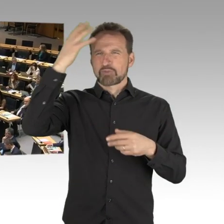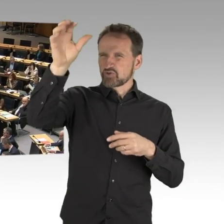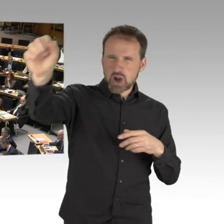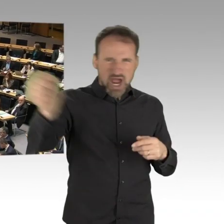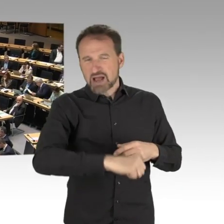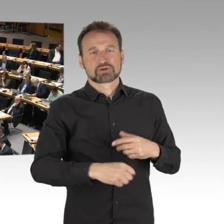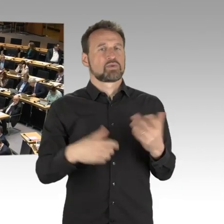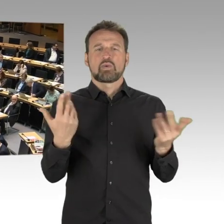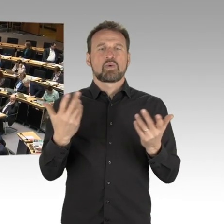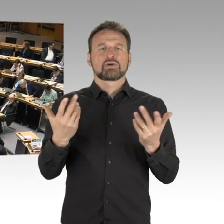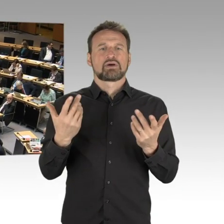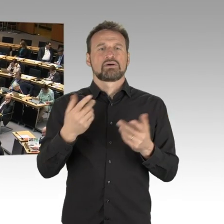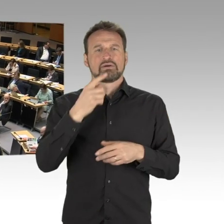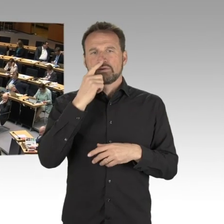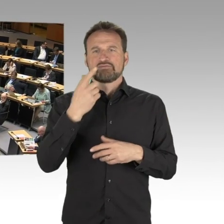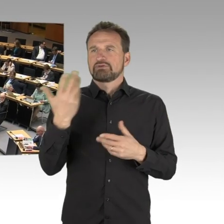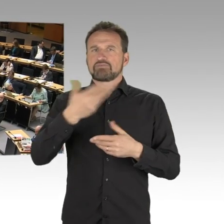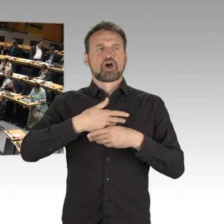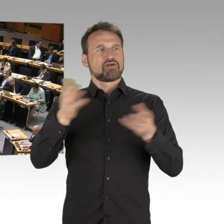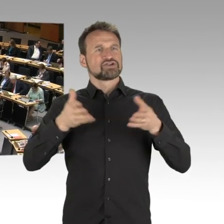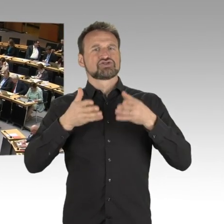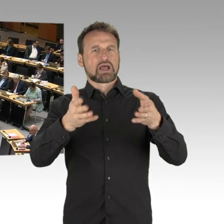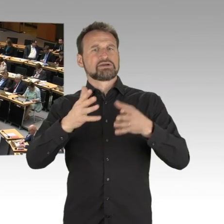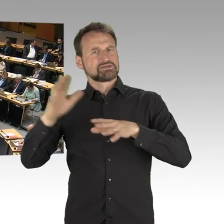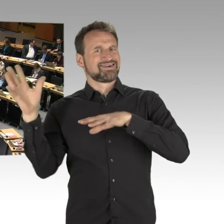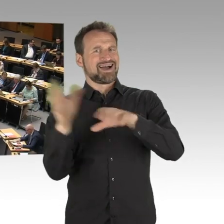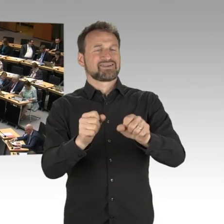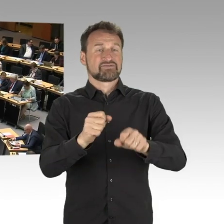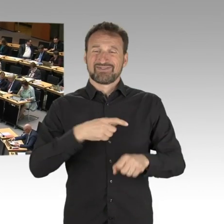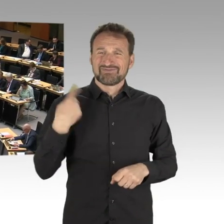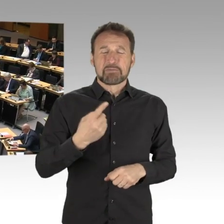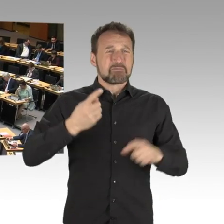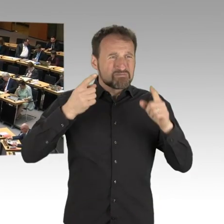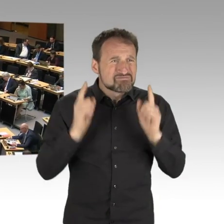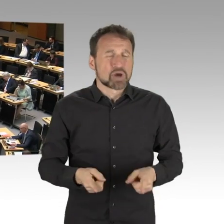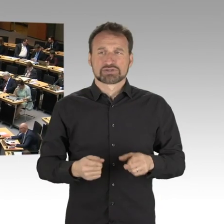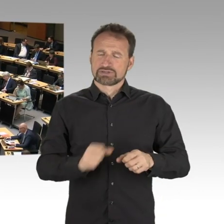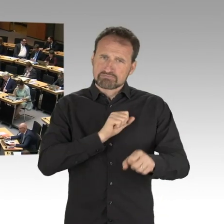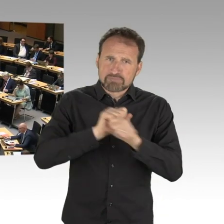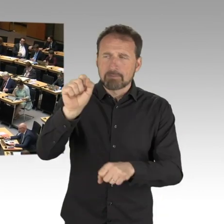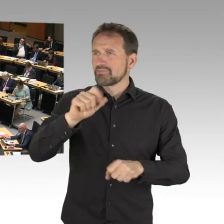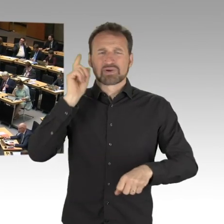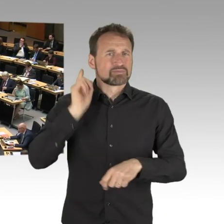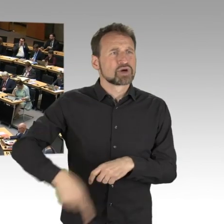Hass unterscheidet nicht und unsere Solidarität darf auch keinen Unterschied machen. Sie gilt allen.